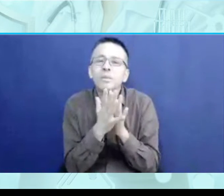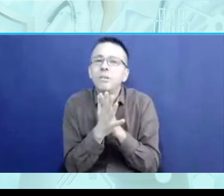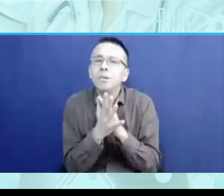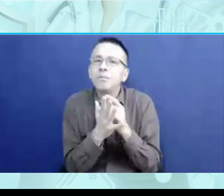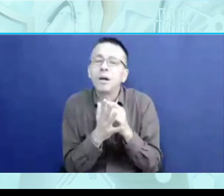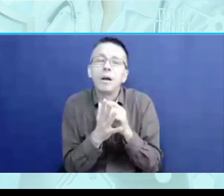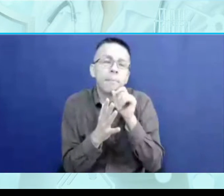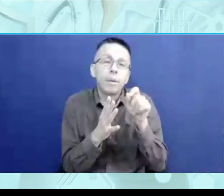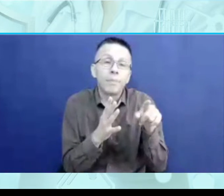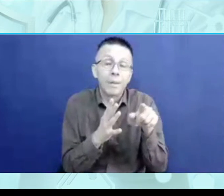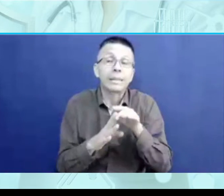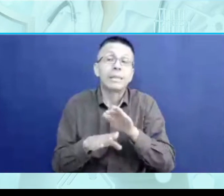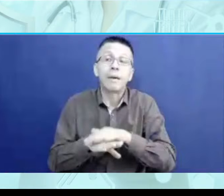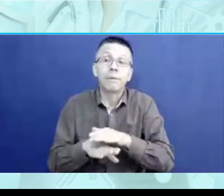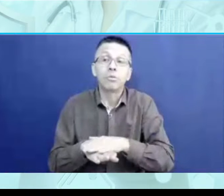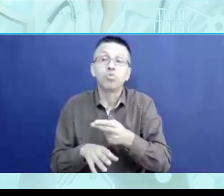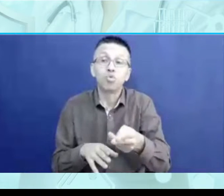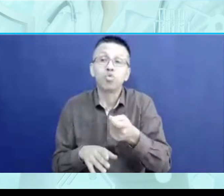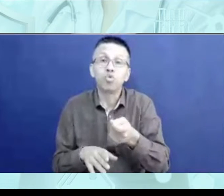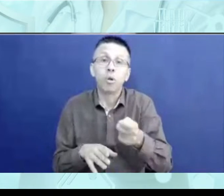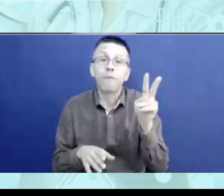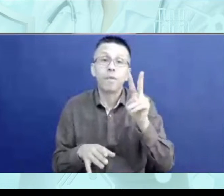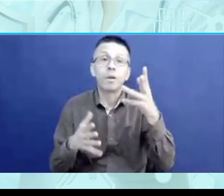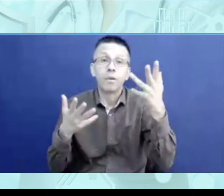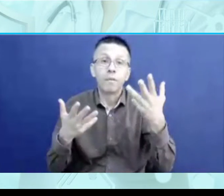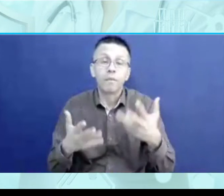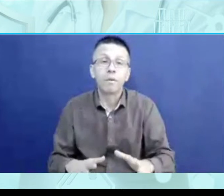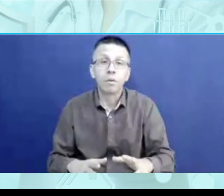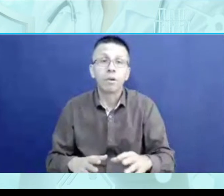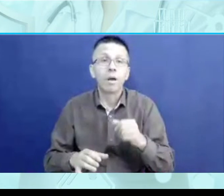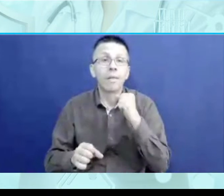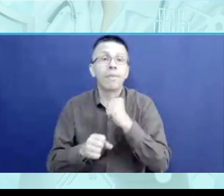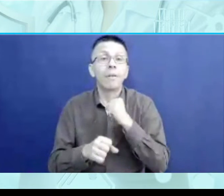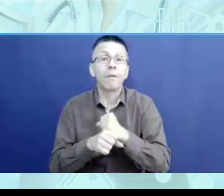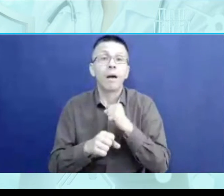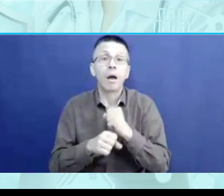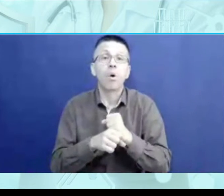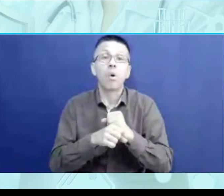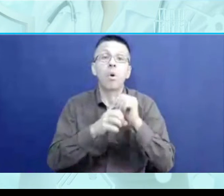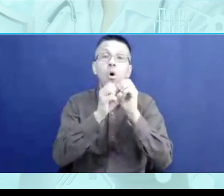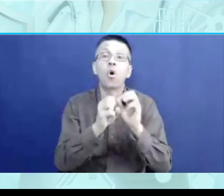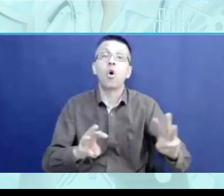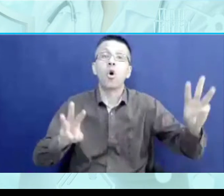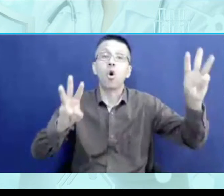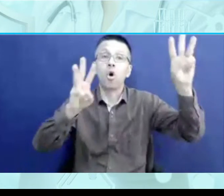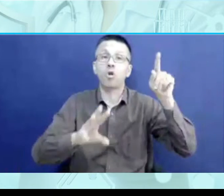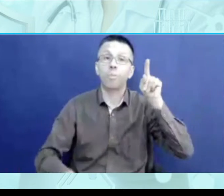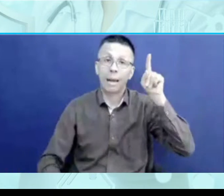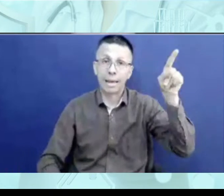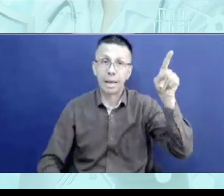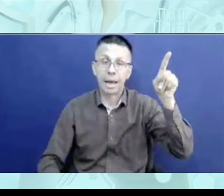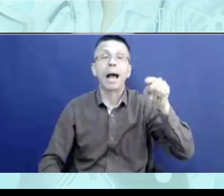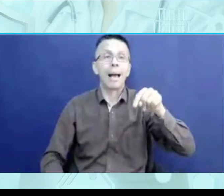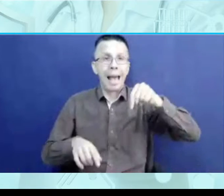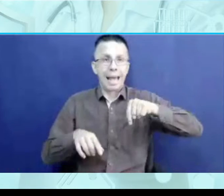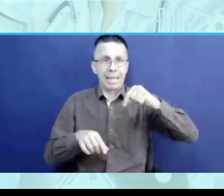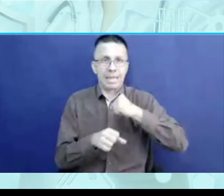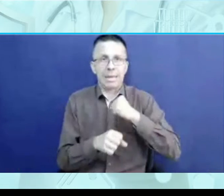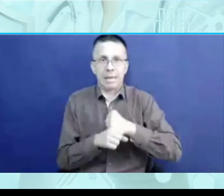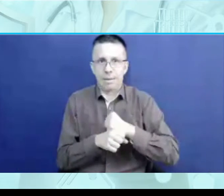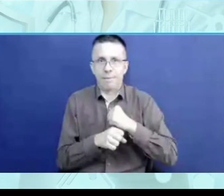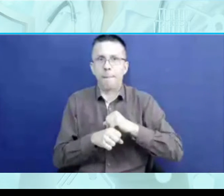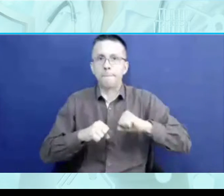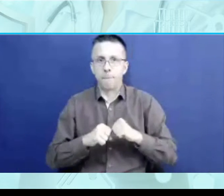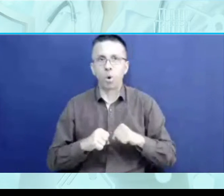se lo adelanto, el viernes me voy y voy a trabajar con las Naciones Unidas, con la ONU, aquí en Bogotá, y, ¿cierto,